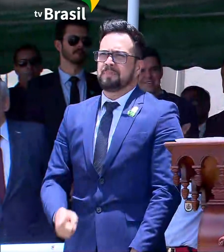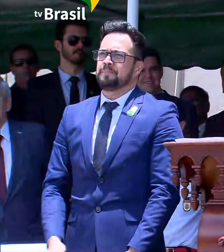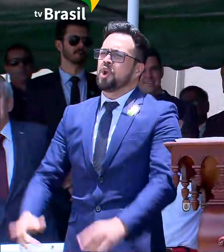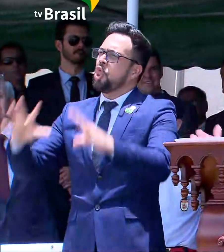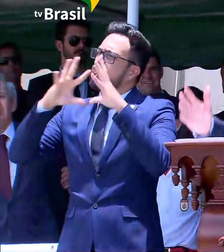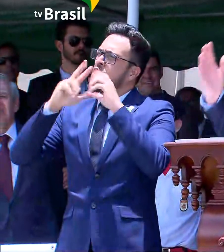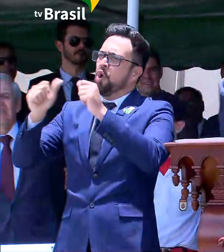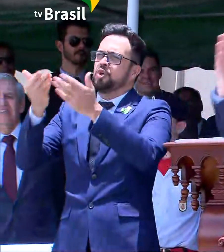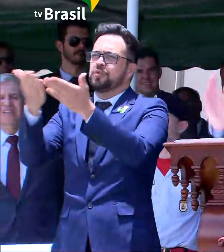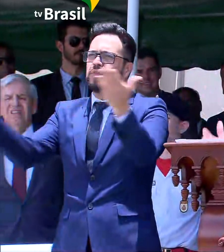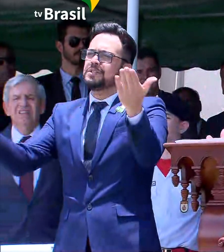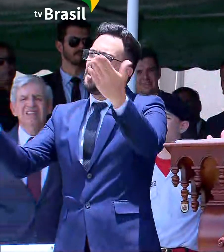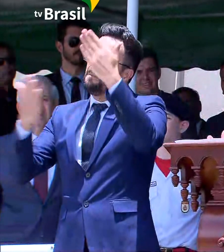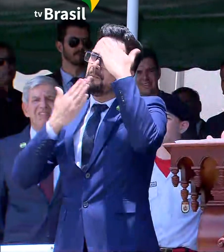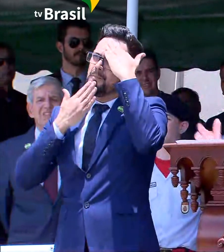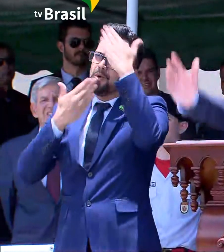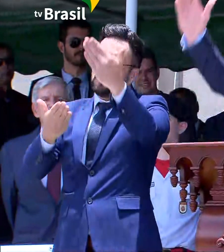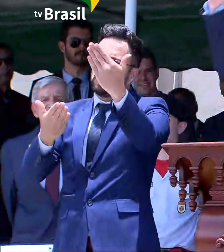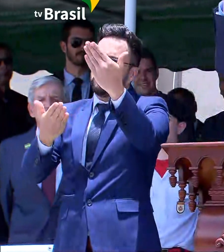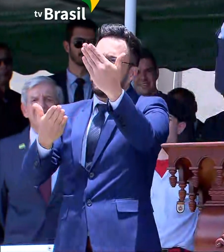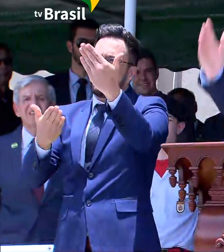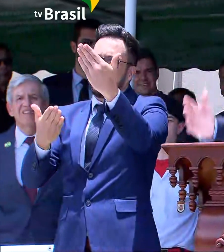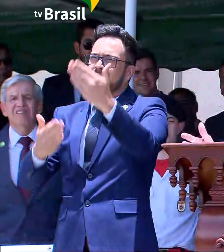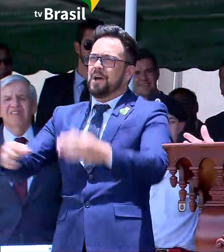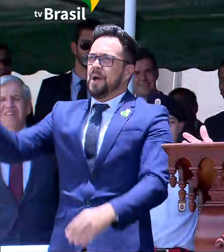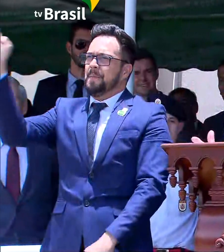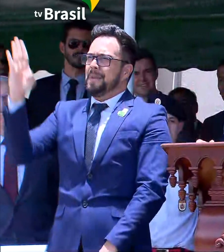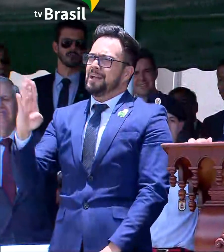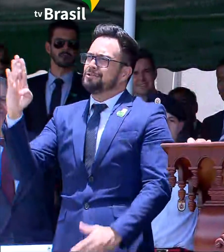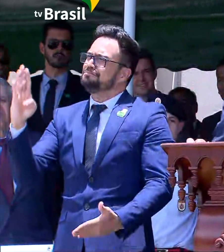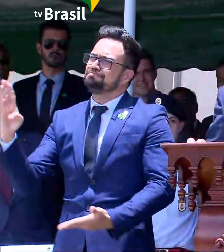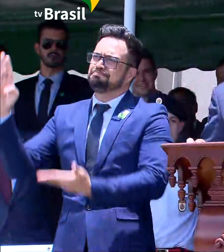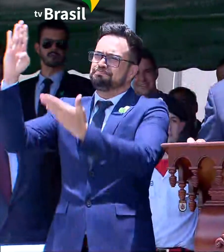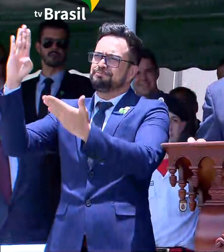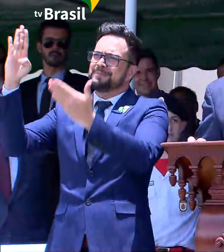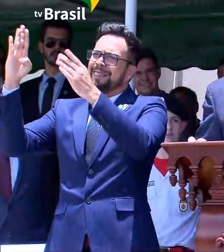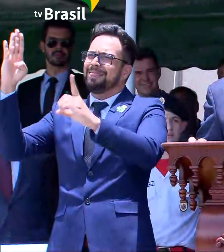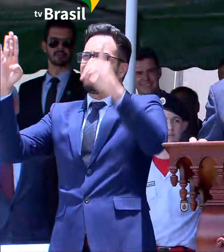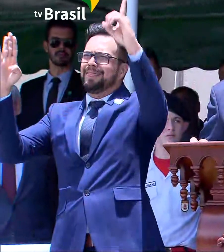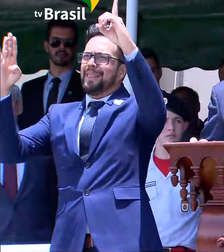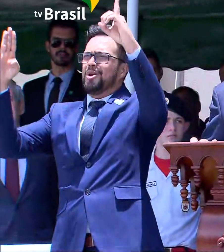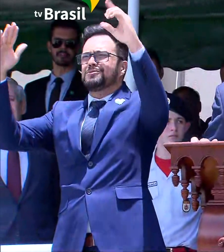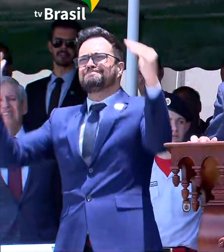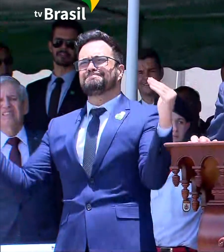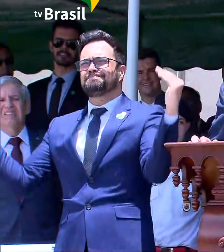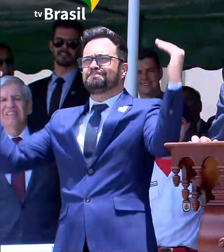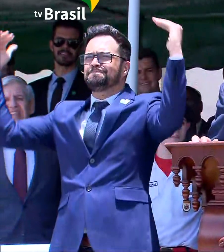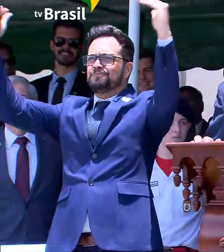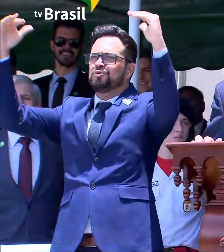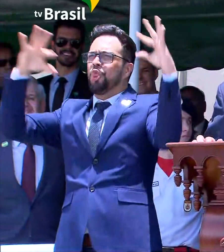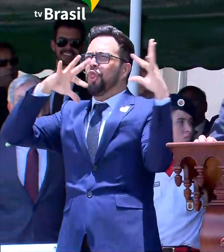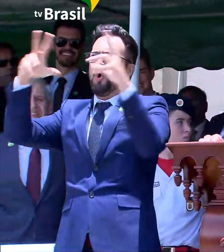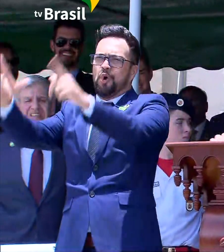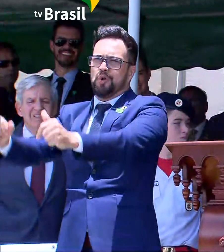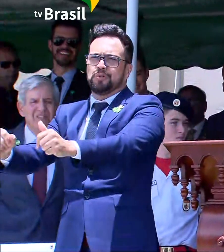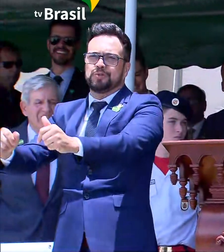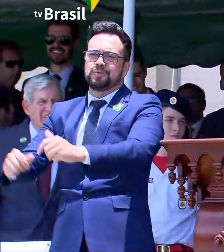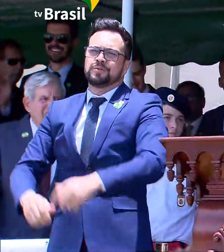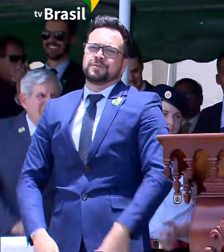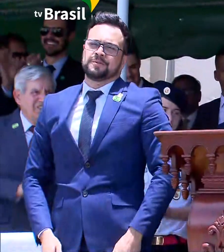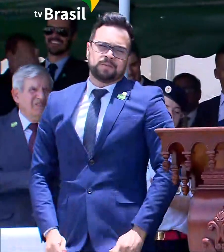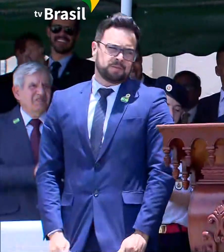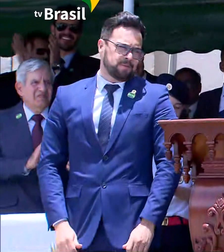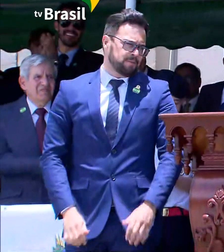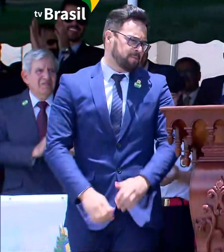A todos vocês, meu muito obrigado. Brasil acima de tudo, Deus acima de todos.